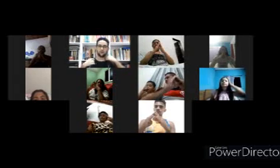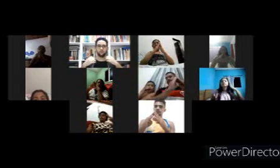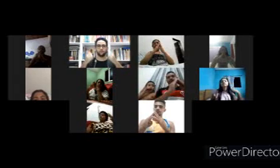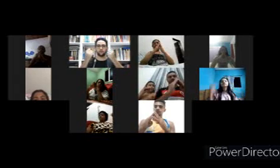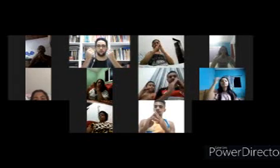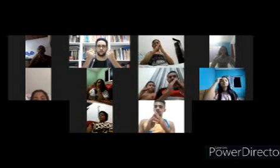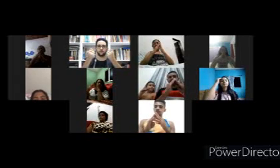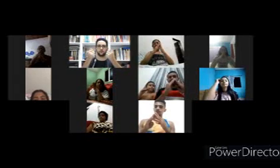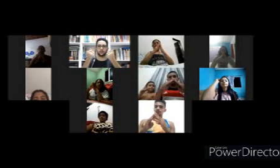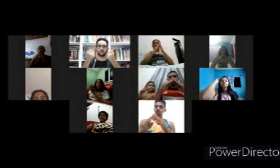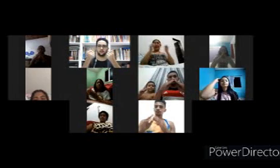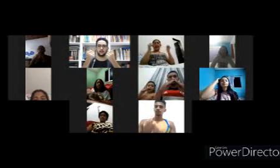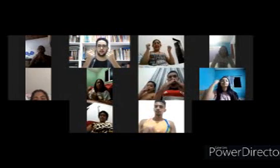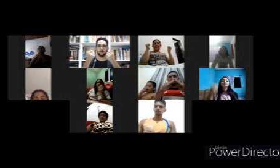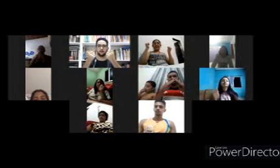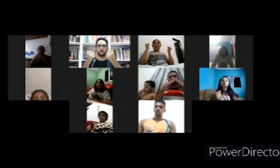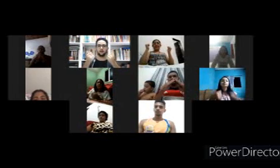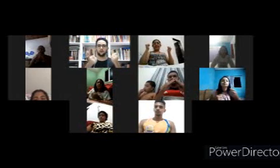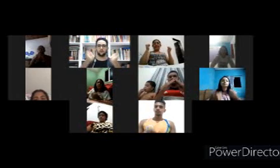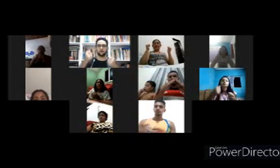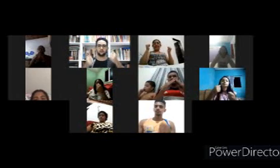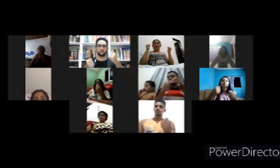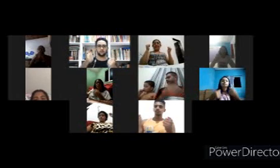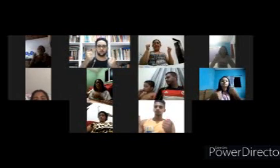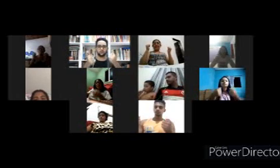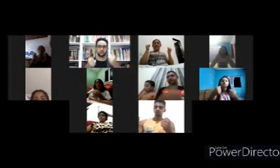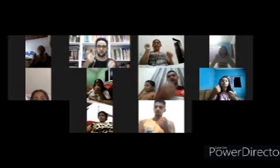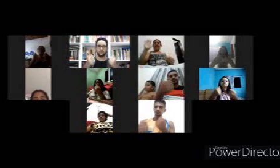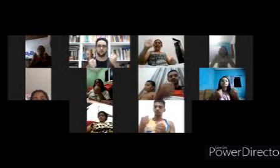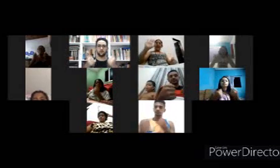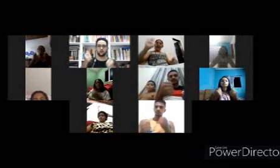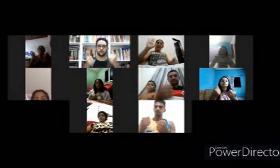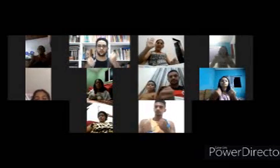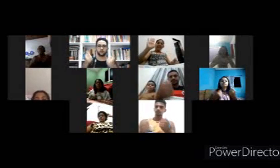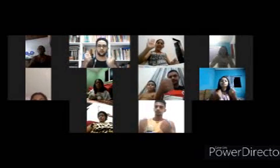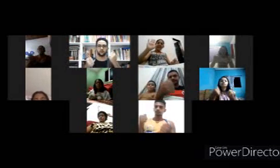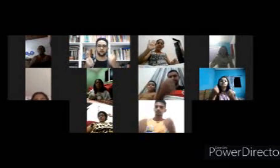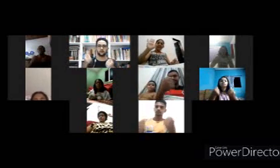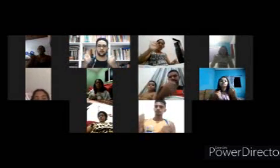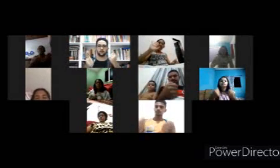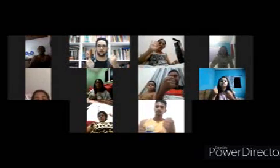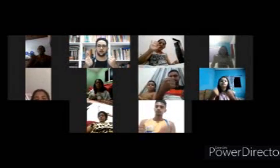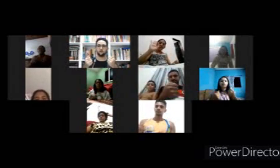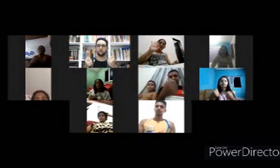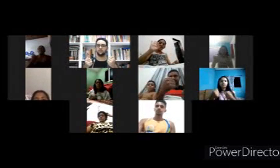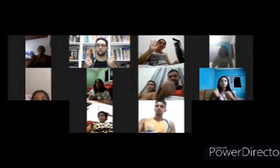Carro, as duas mãos fechadas em A, e eu faço como se fosse o volante. Carro.